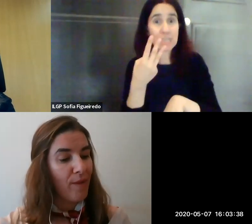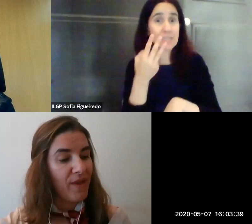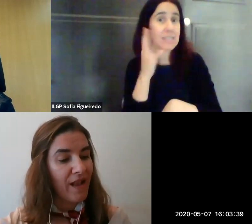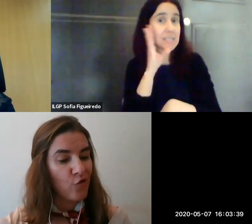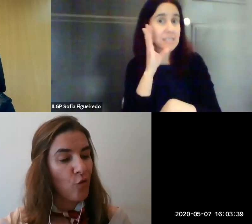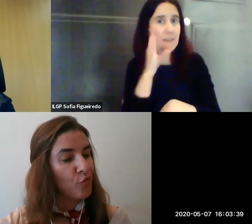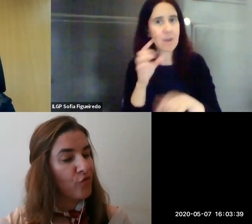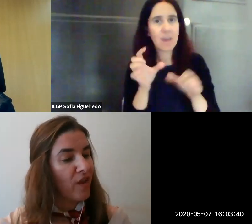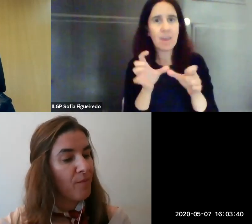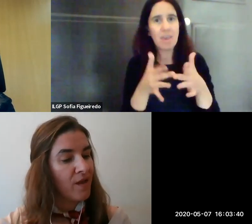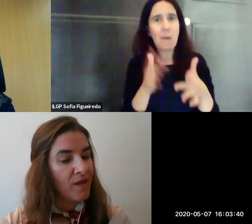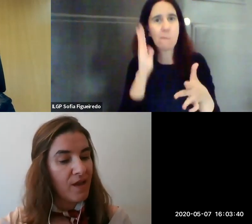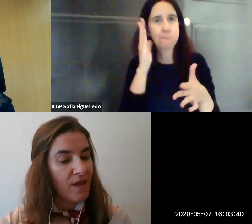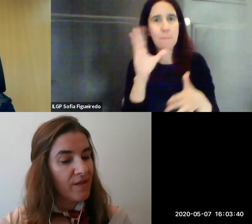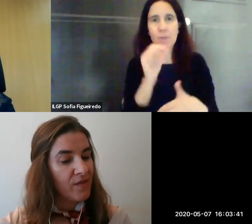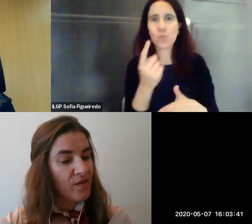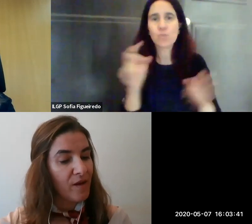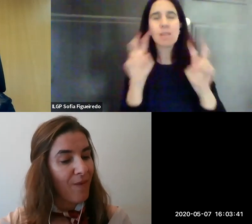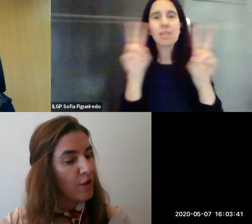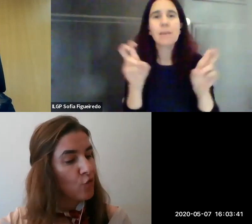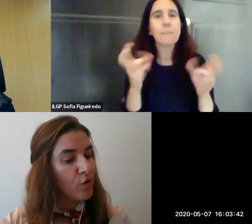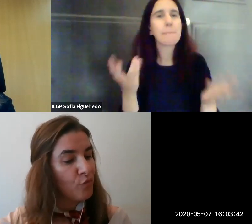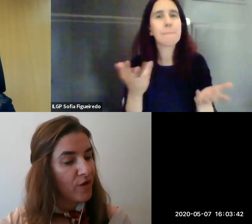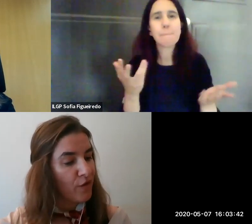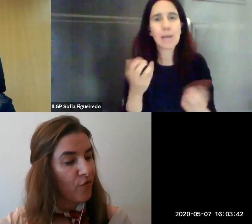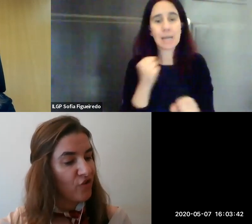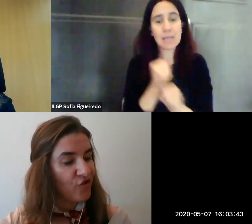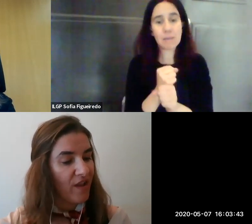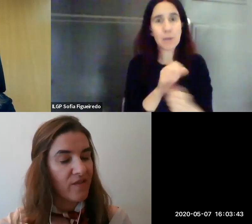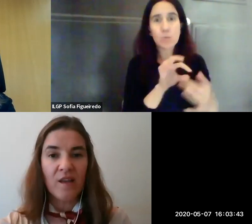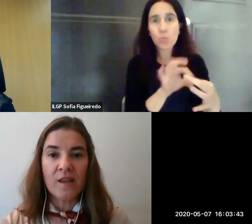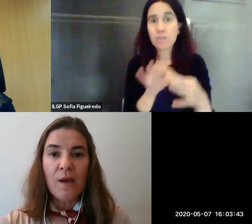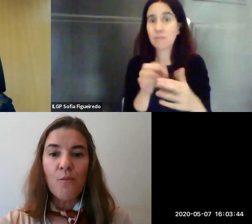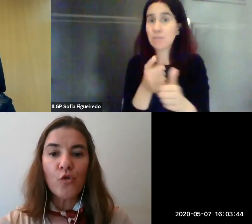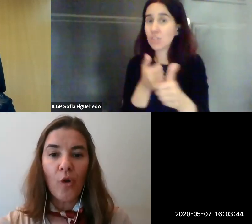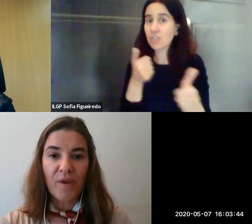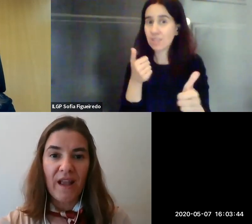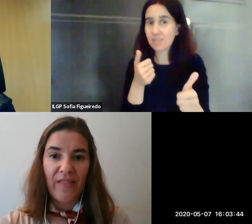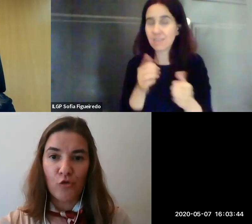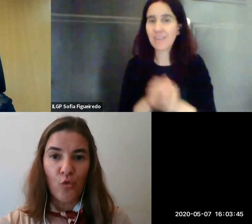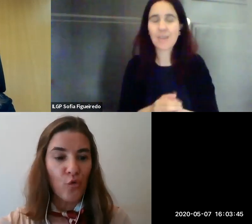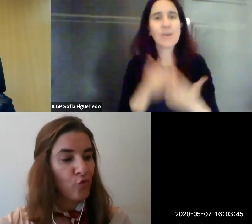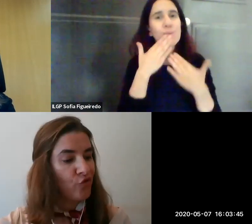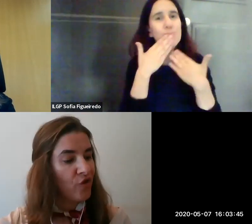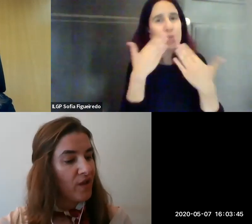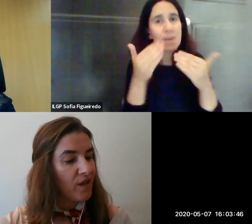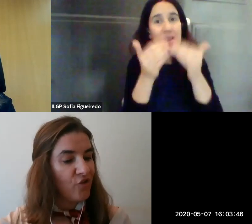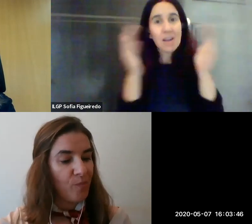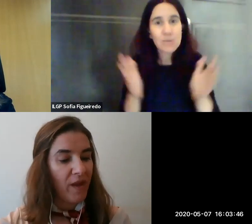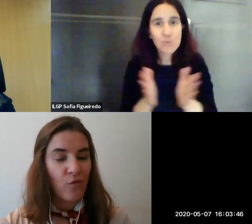novo webinar sobre o tema de trabalho colaborativo à distância. Muito obrigada a